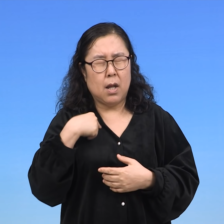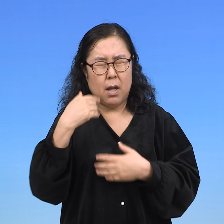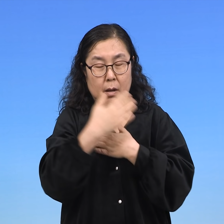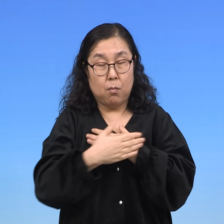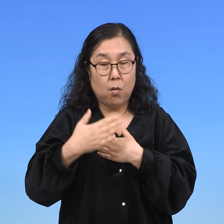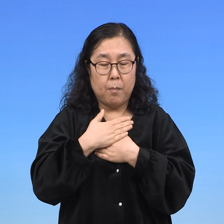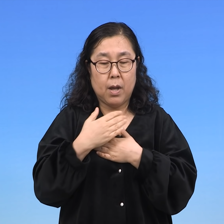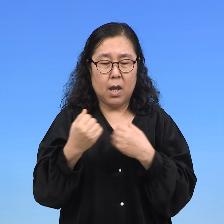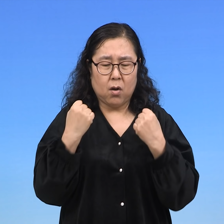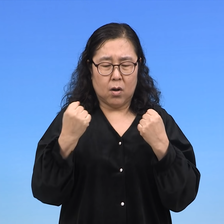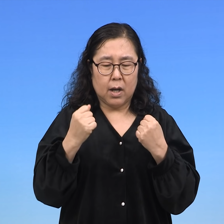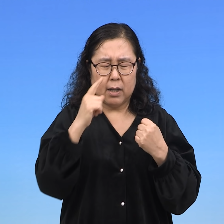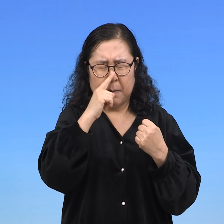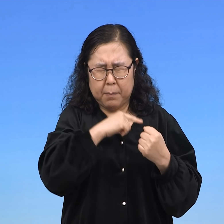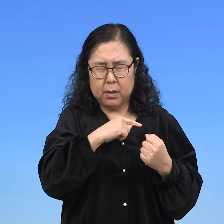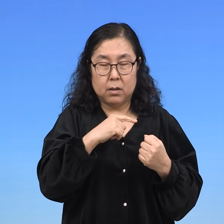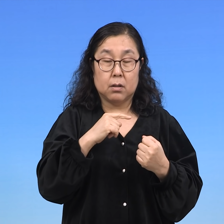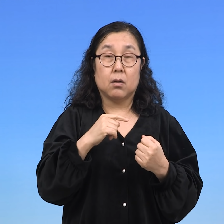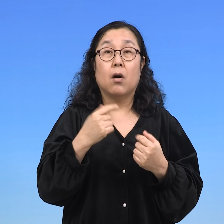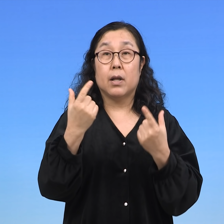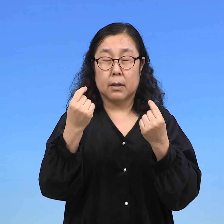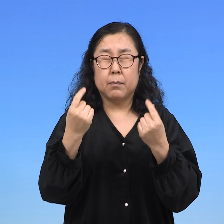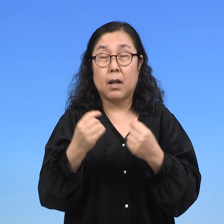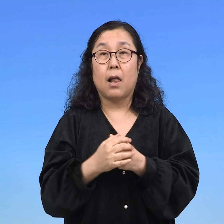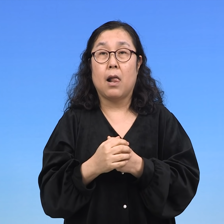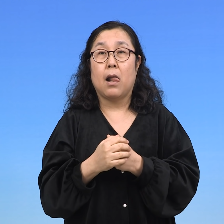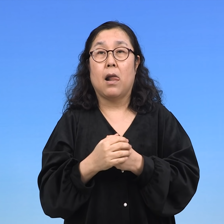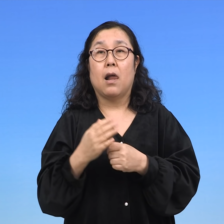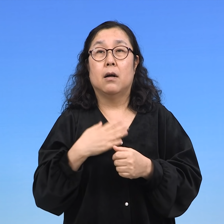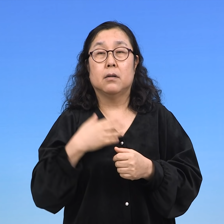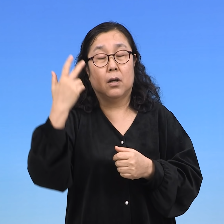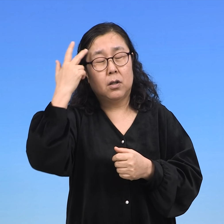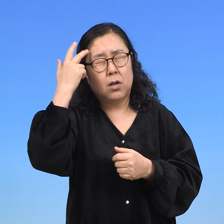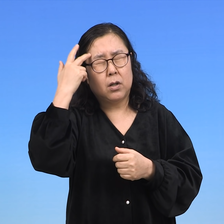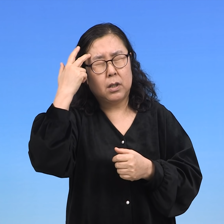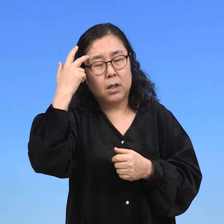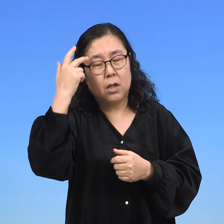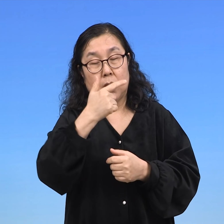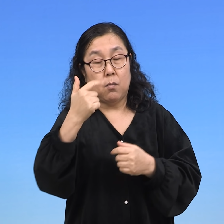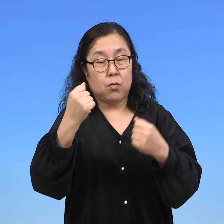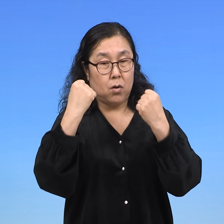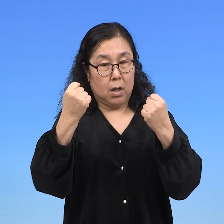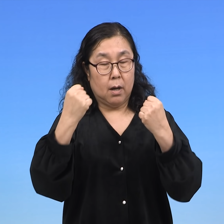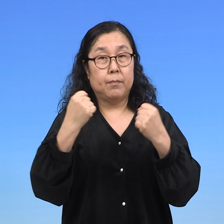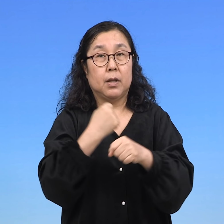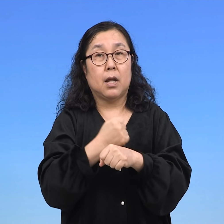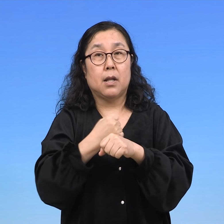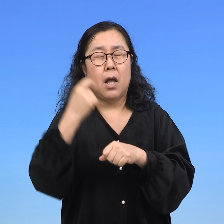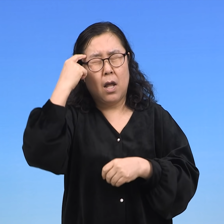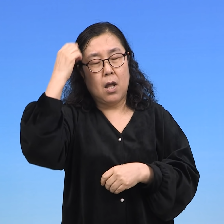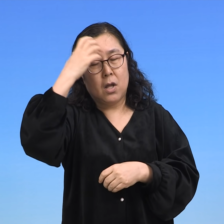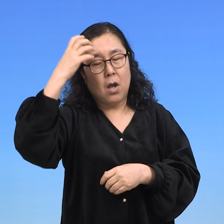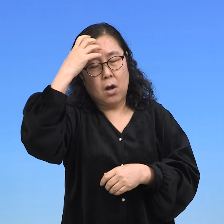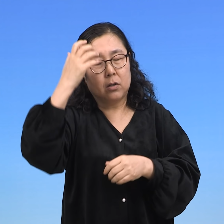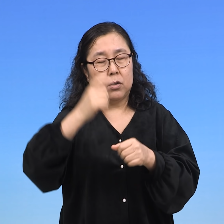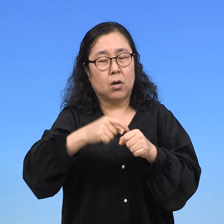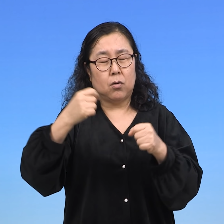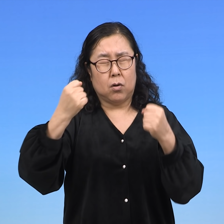있을 겁니다. 그런데 할렐루야, 너무나 감사한 게 뭔지 아십니까? 저 정신 너무너무 건강해요. 저